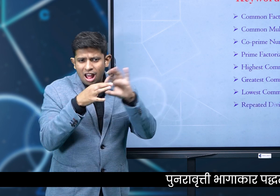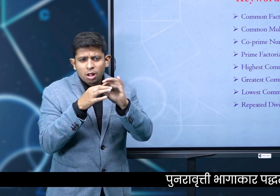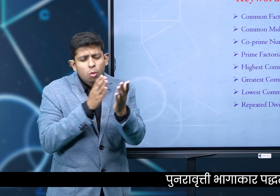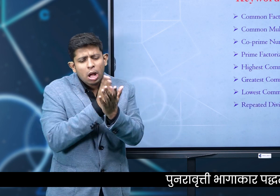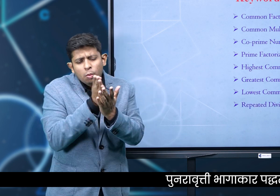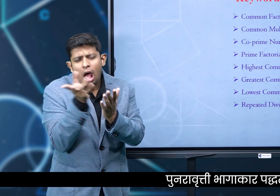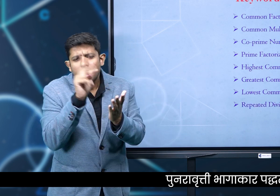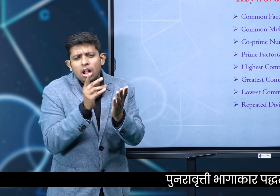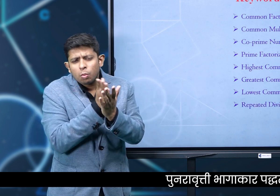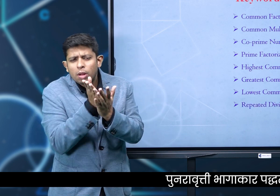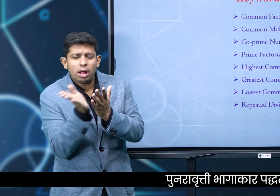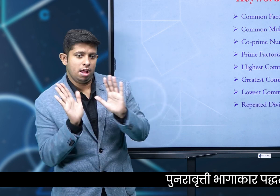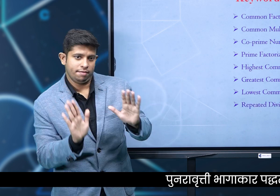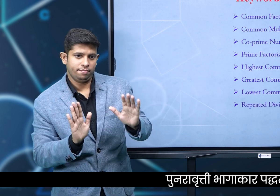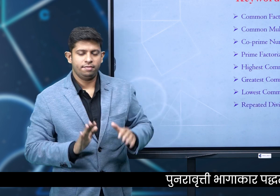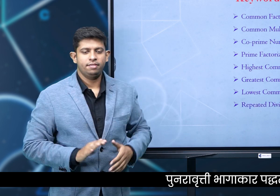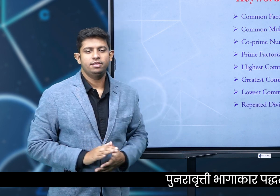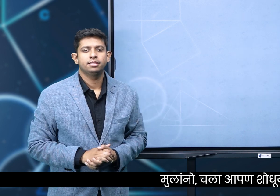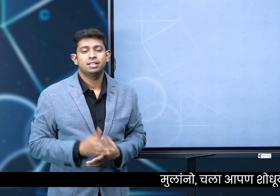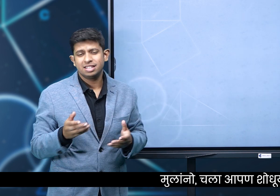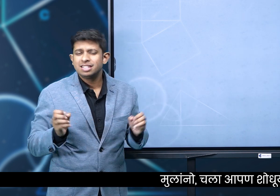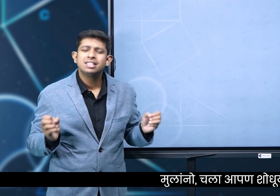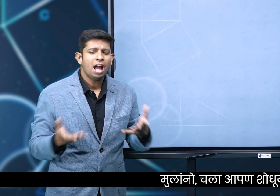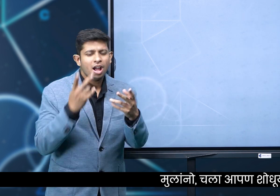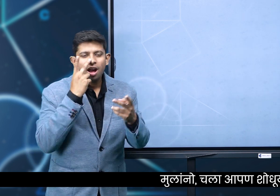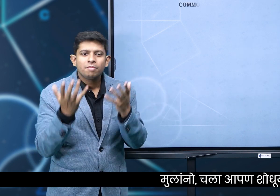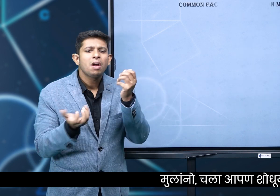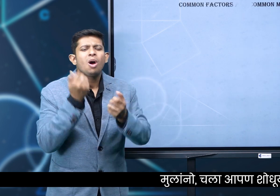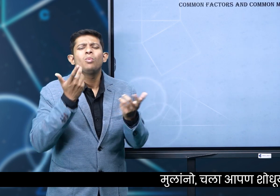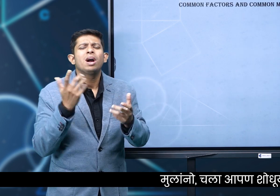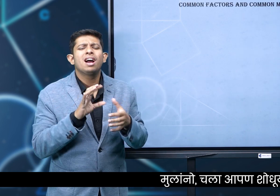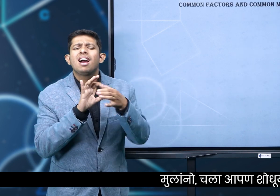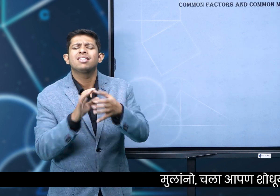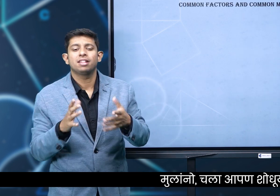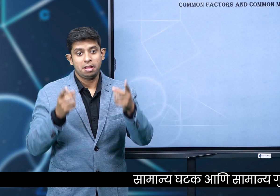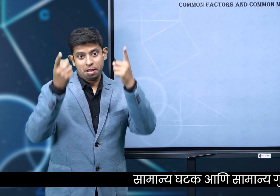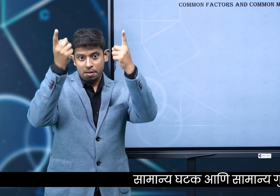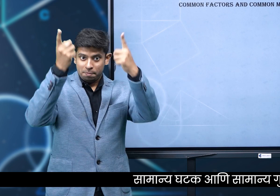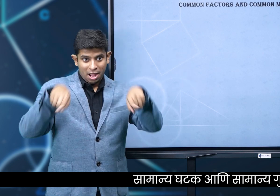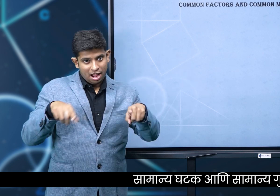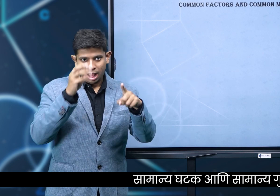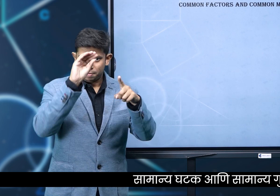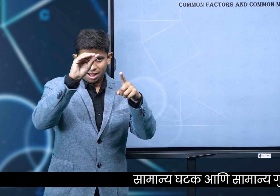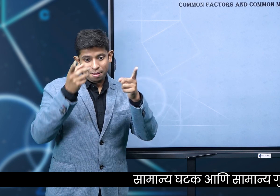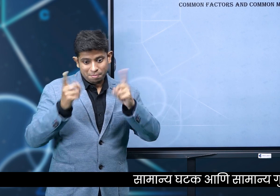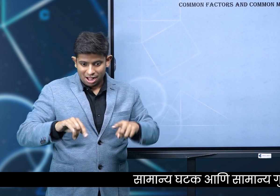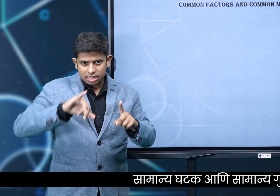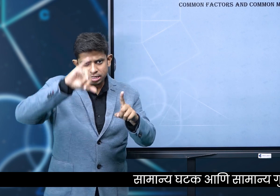पुनरावृत्ती भागाकार पद्धत. मुलांनो, चला आपण शोधूया सामान्य घटक आणि सामान्य